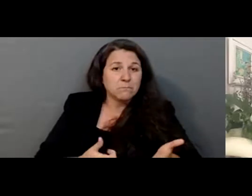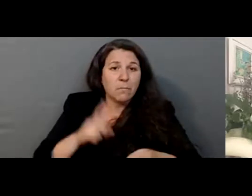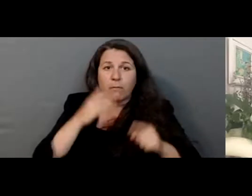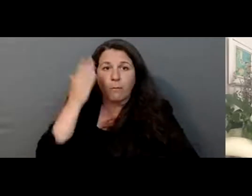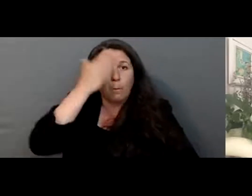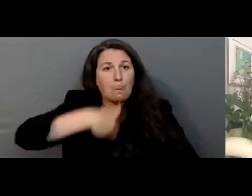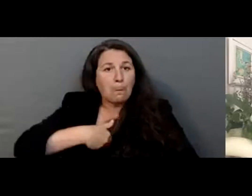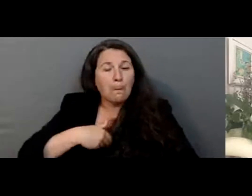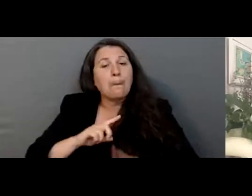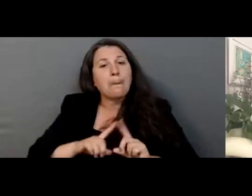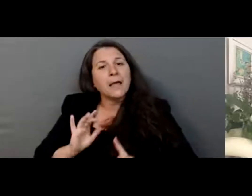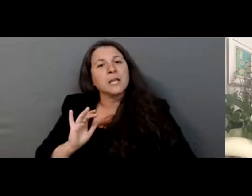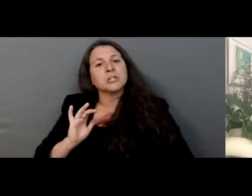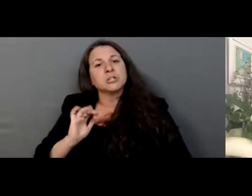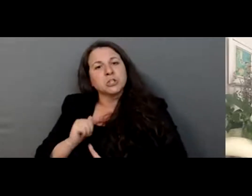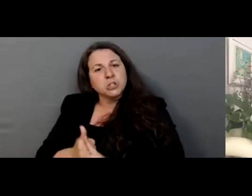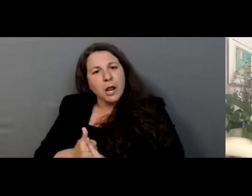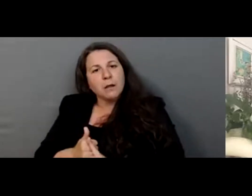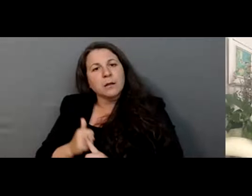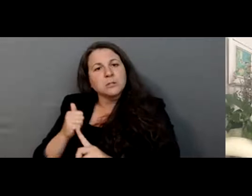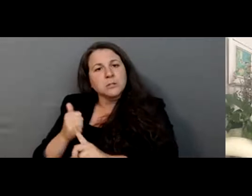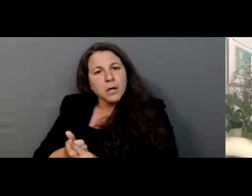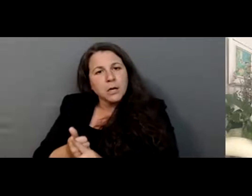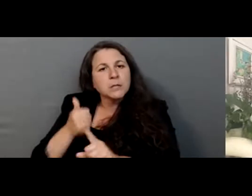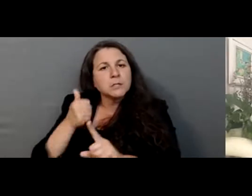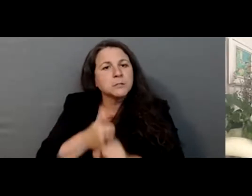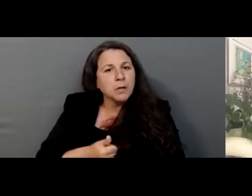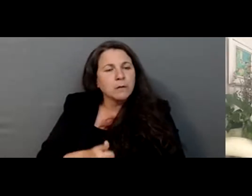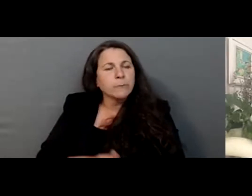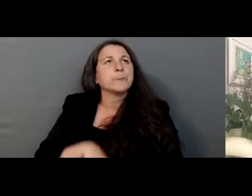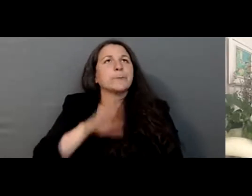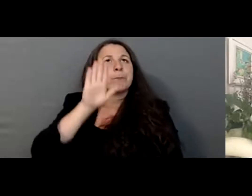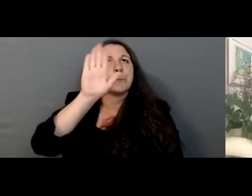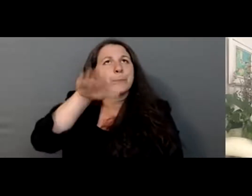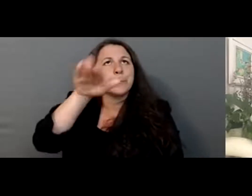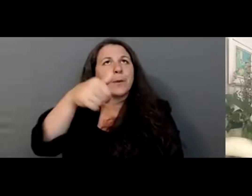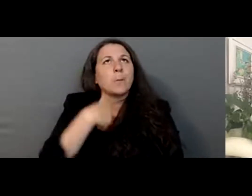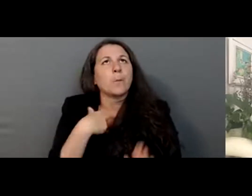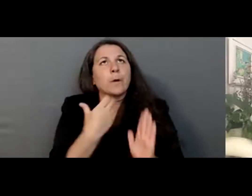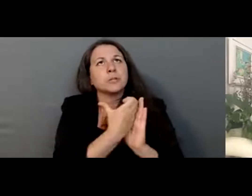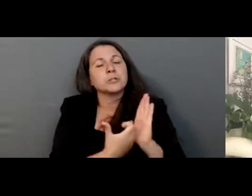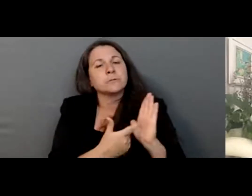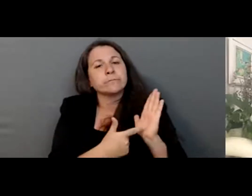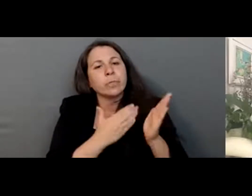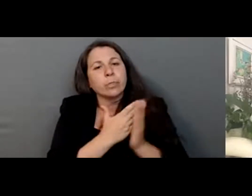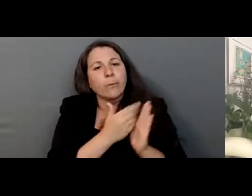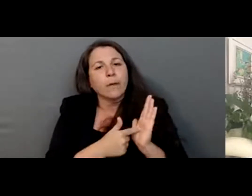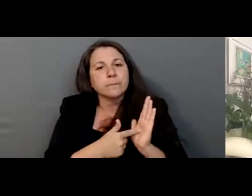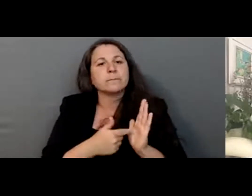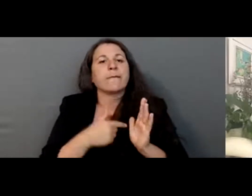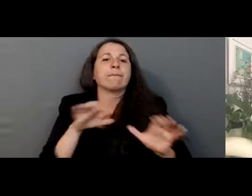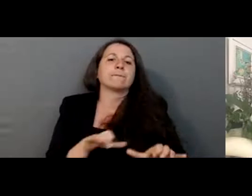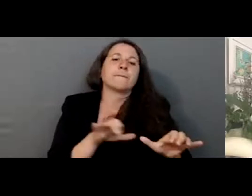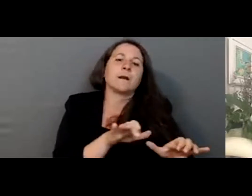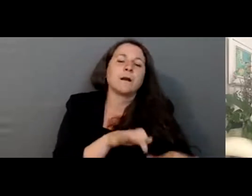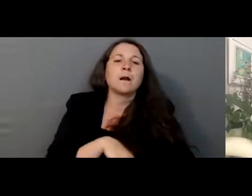que c'est chaque personne qui, individuellement, doit cogner à la porte et faire valoir ce dont elle a besoin pour pouvoir se réaliser